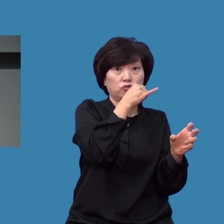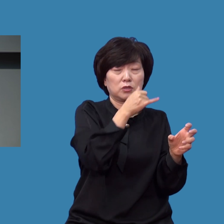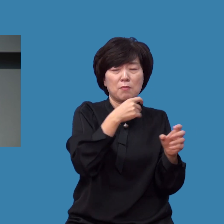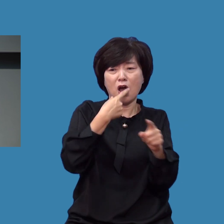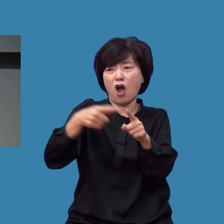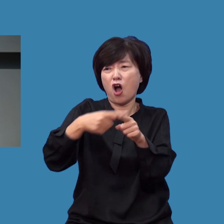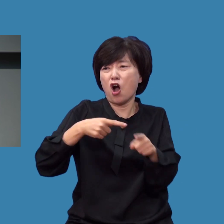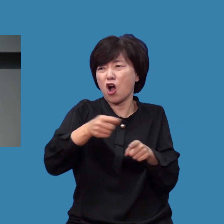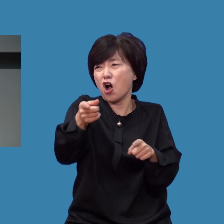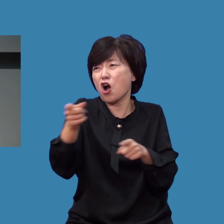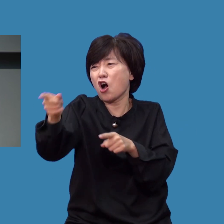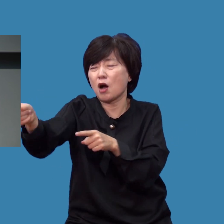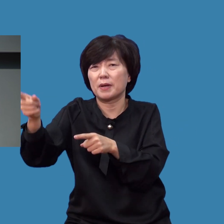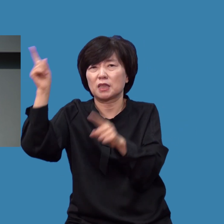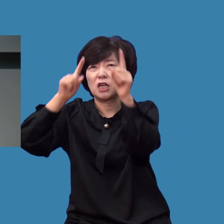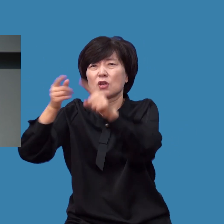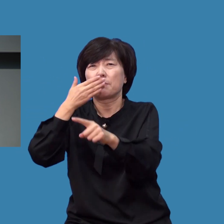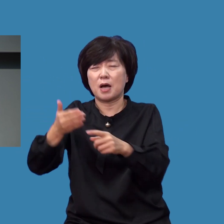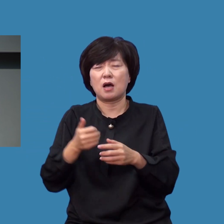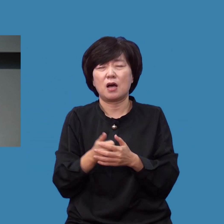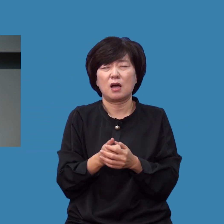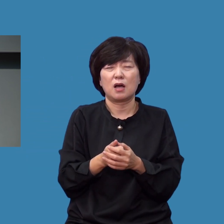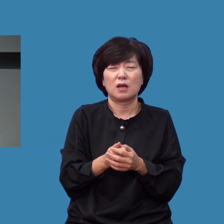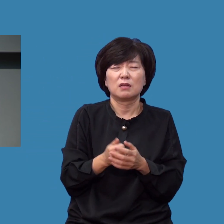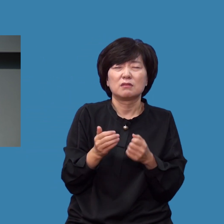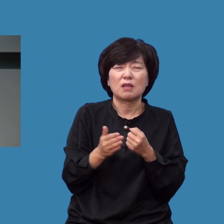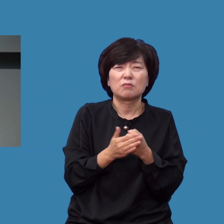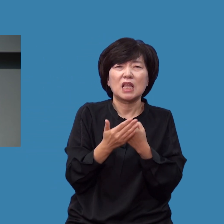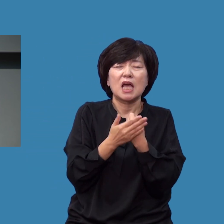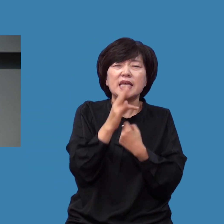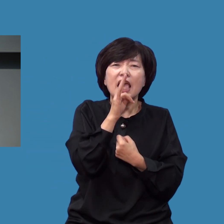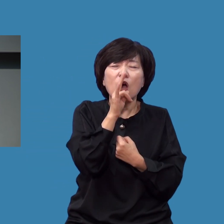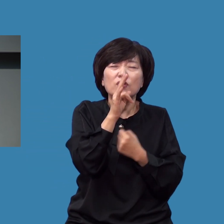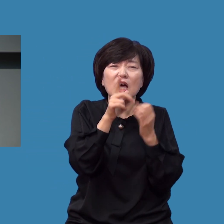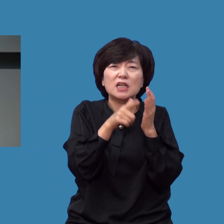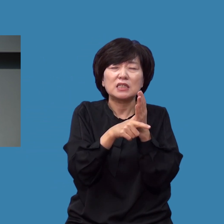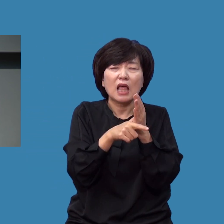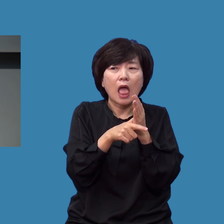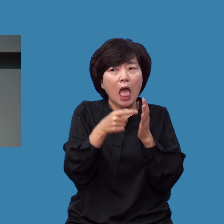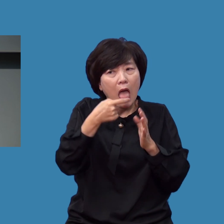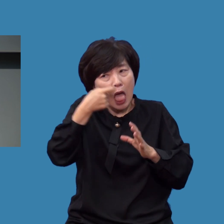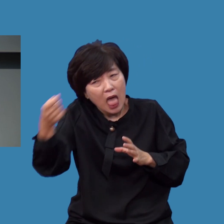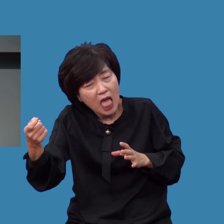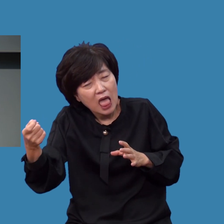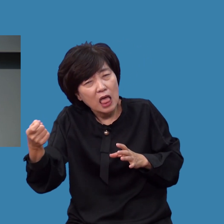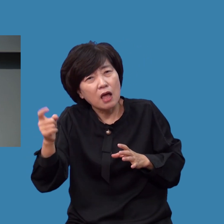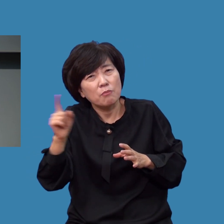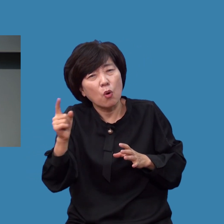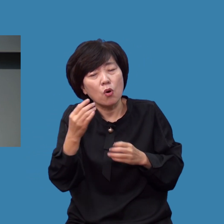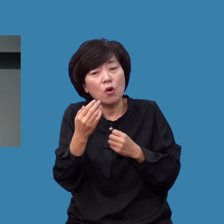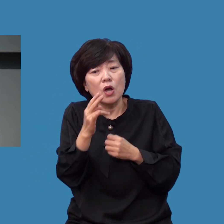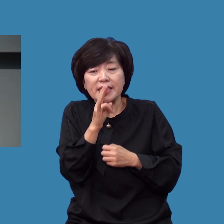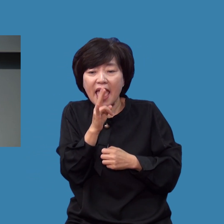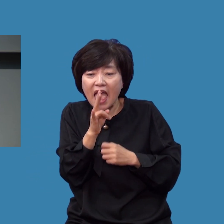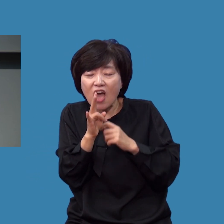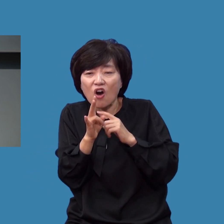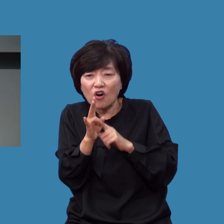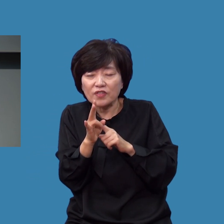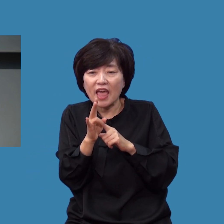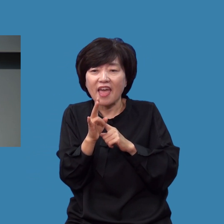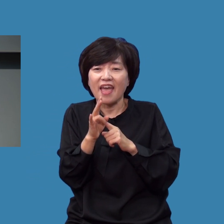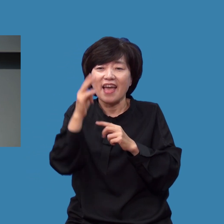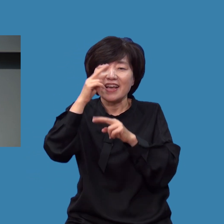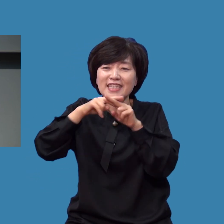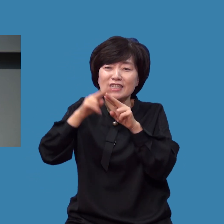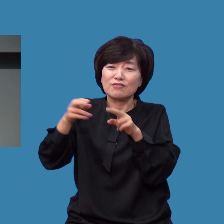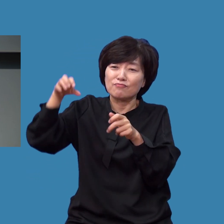중에 중요한 게 뭐냐면 오늘날 예언에 있어 사람들이 현혹되는 것이 있는데 그것은 뭐냐면 예언의 기름 부으심이 강해 라고